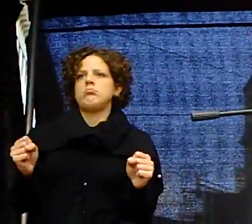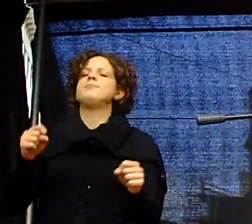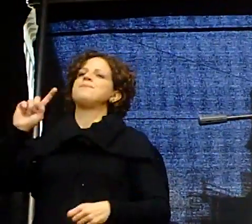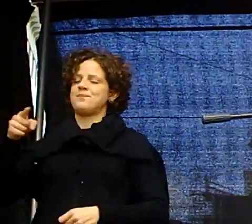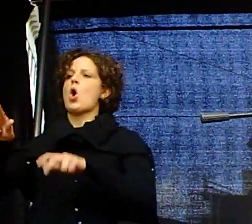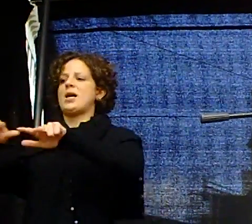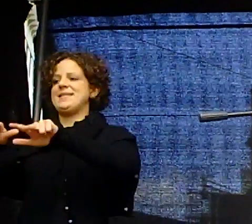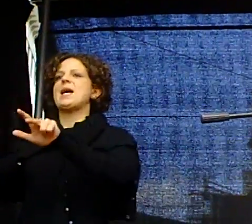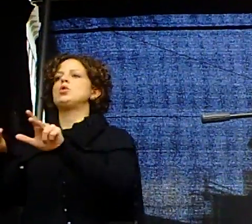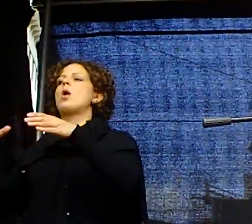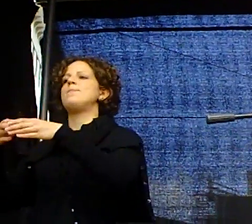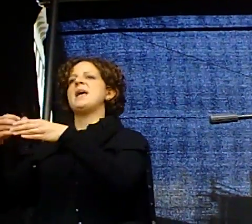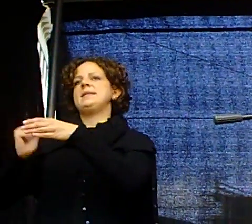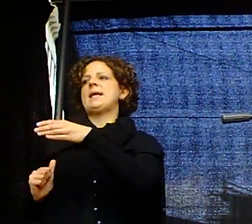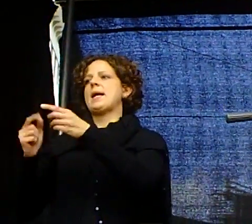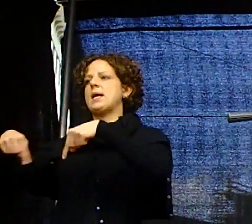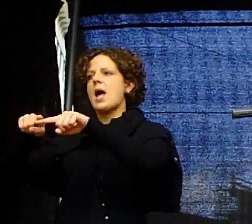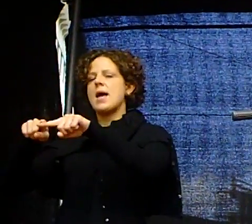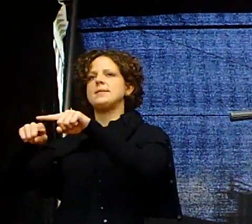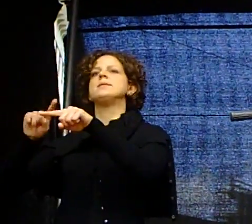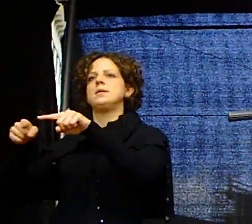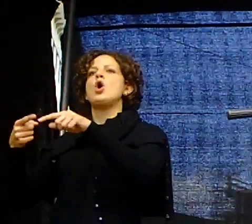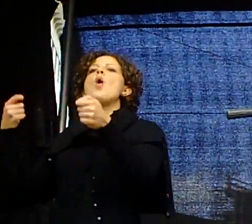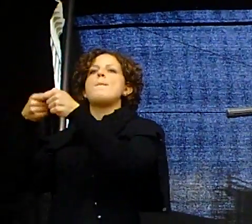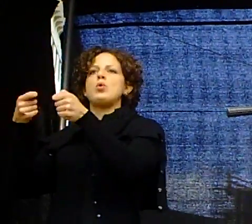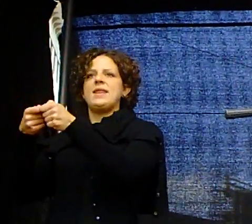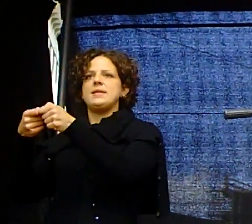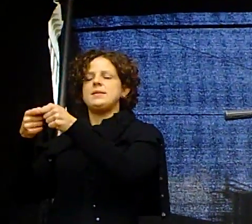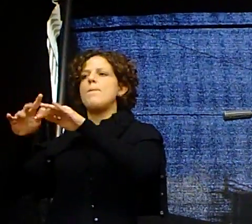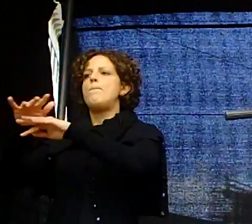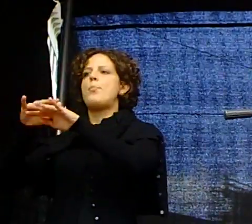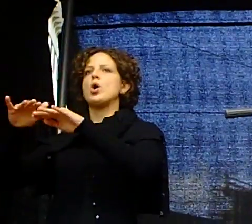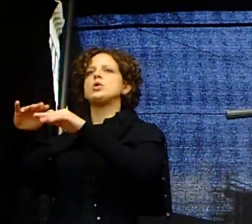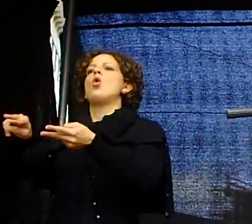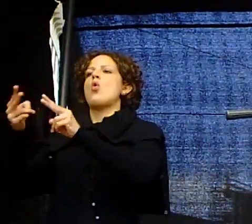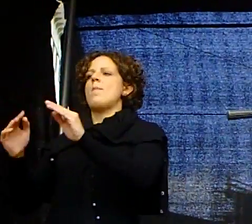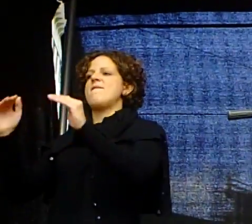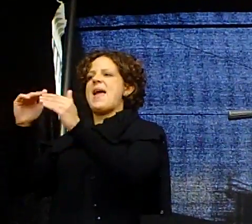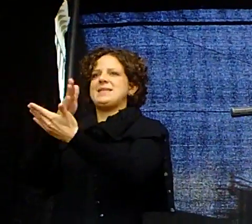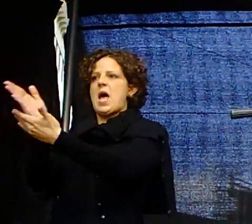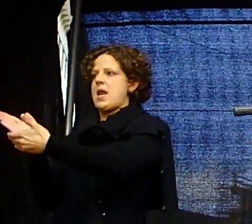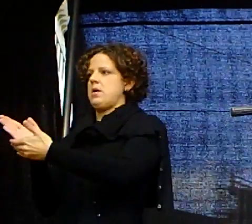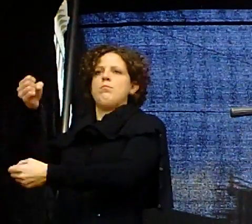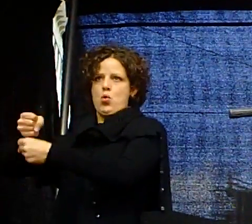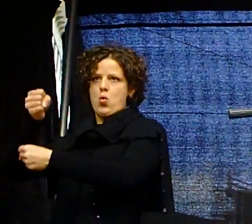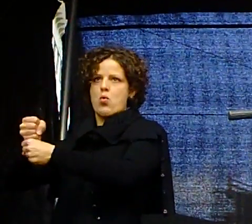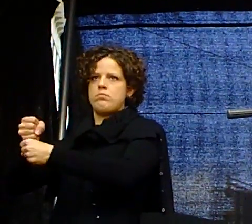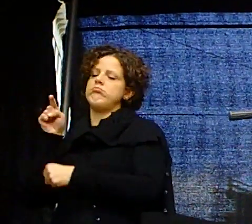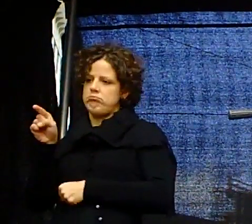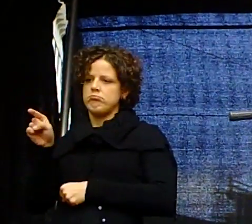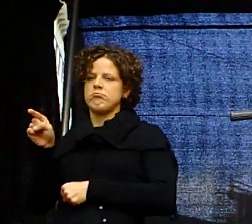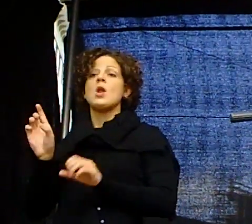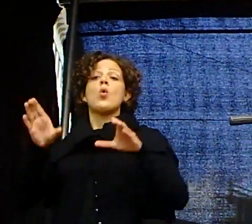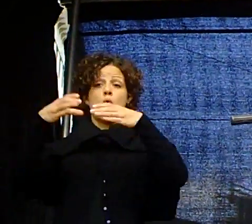Trägerkreis des Bündnisses Pott umverteilen hier in Bochum. Und ich möchte diese Personen, die